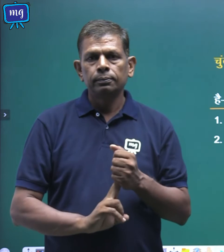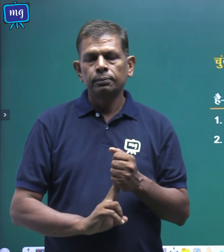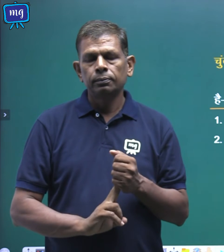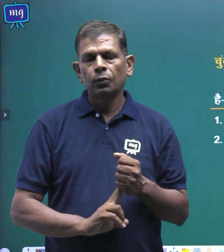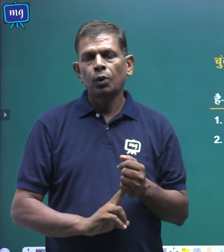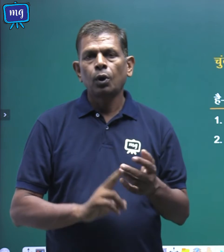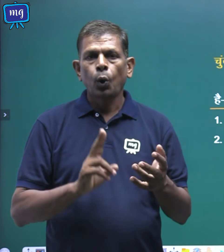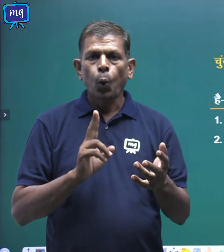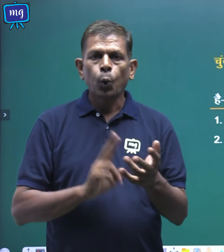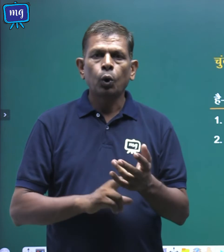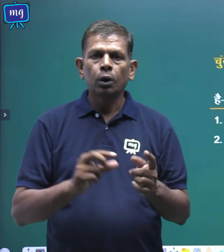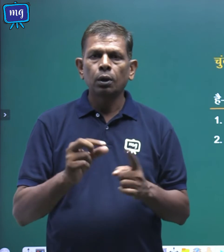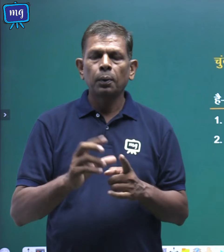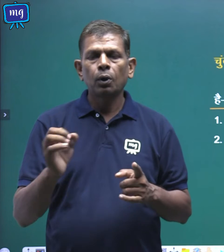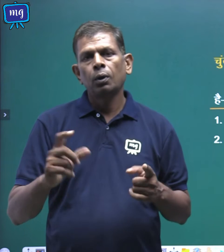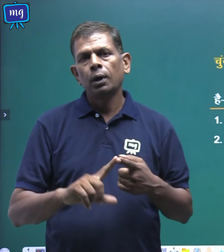यानी नॉर्थ पोल,